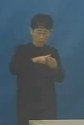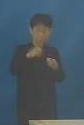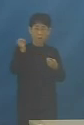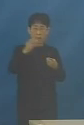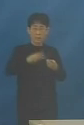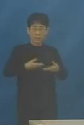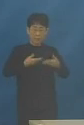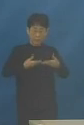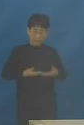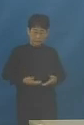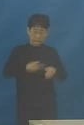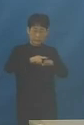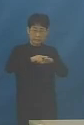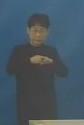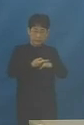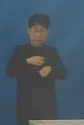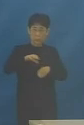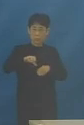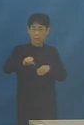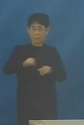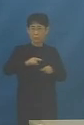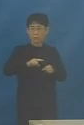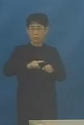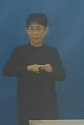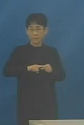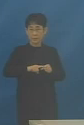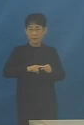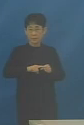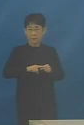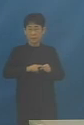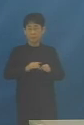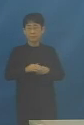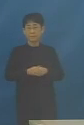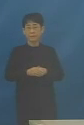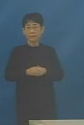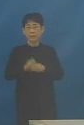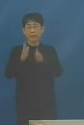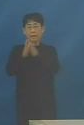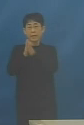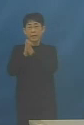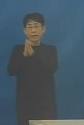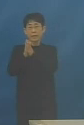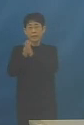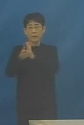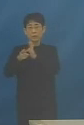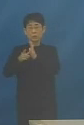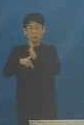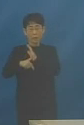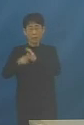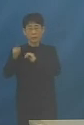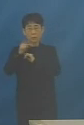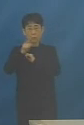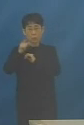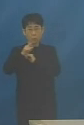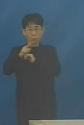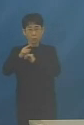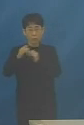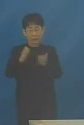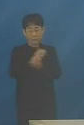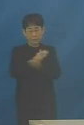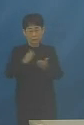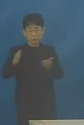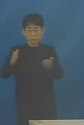性の確保みたいなものはもうポイントに正拳として配備に同意されるかどうかというところが決まると思うんですけれども